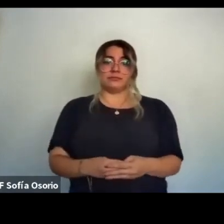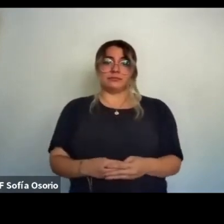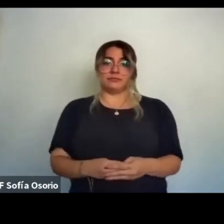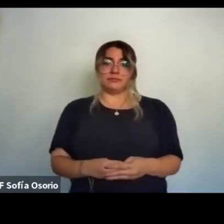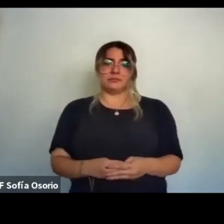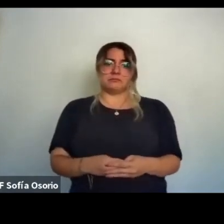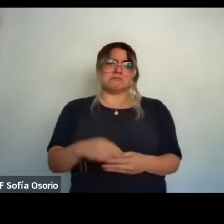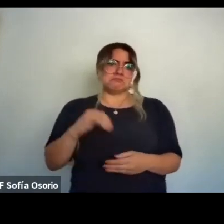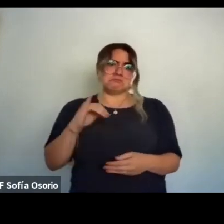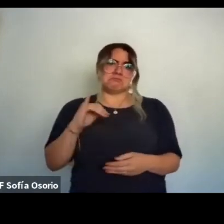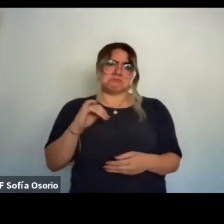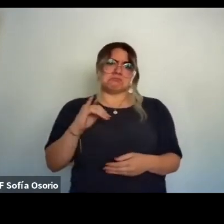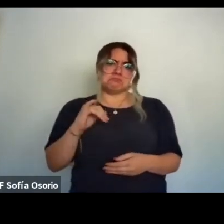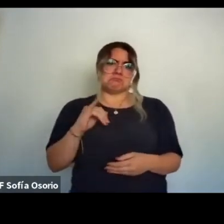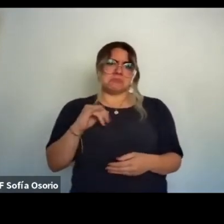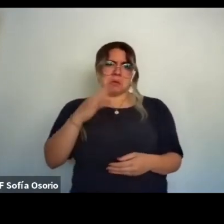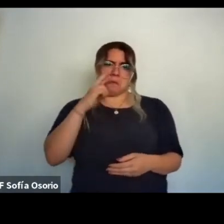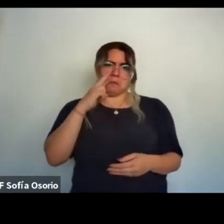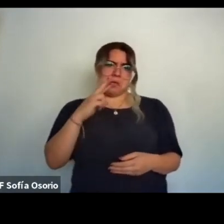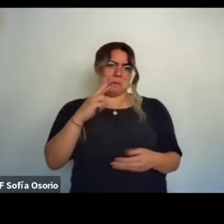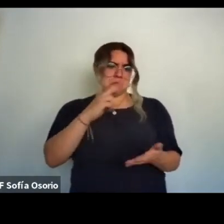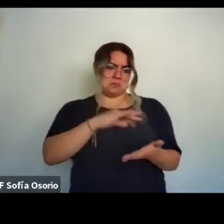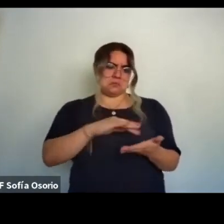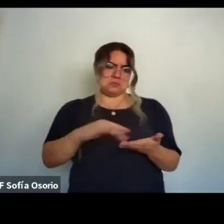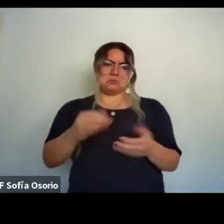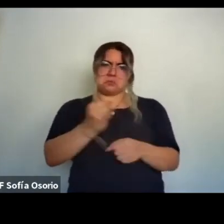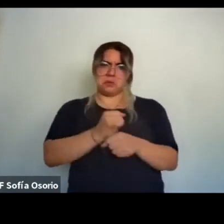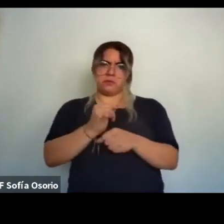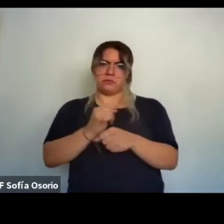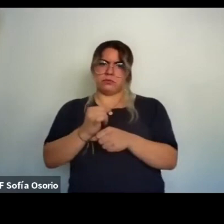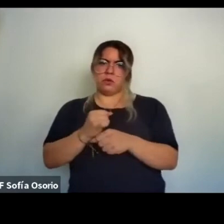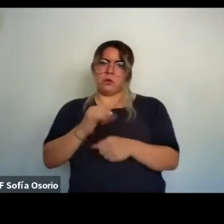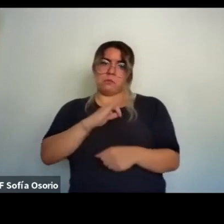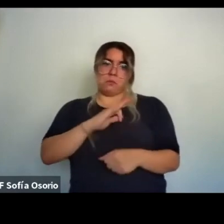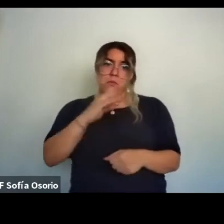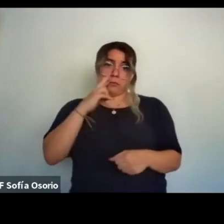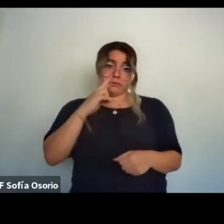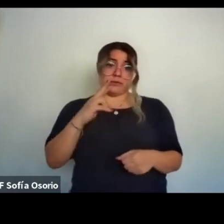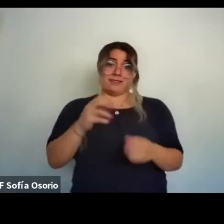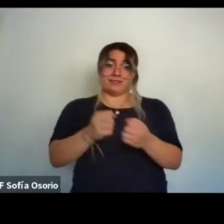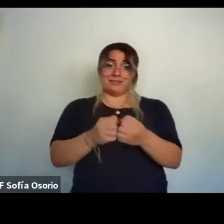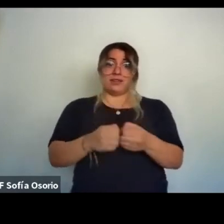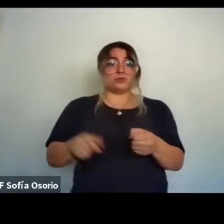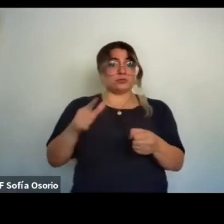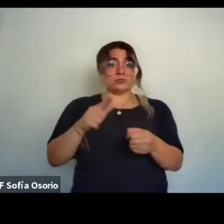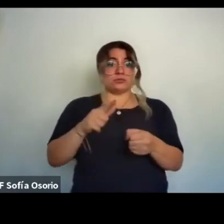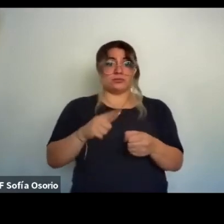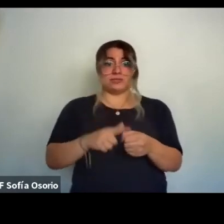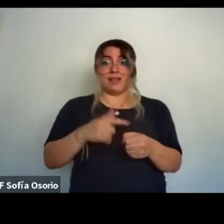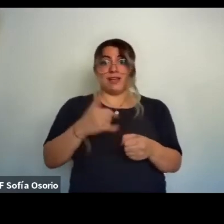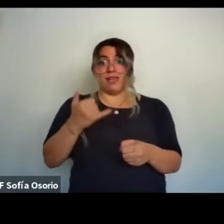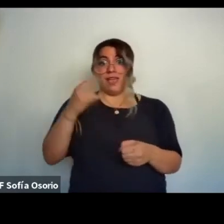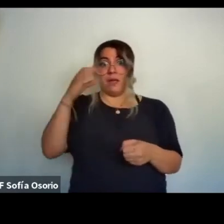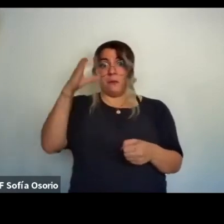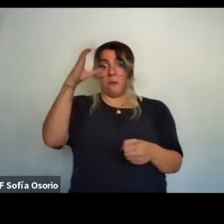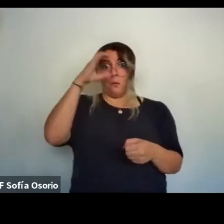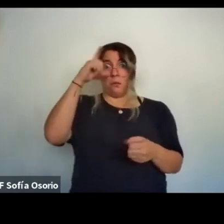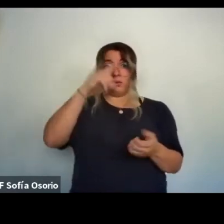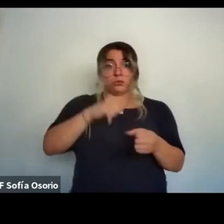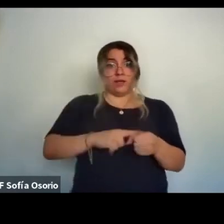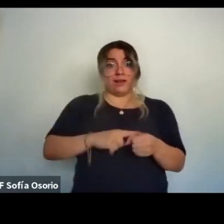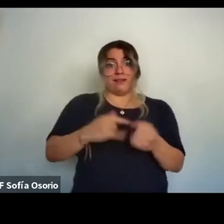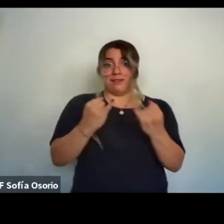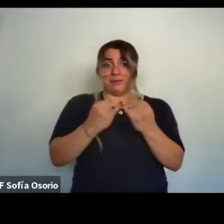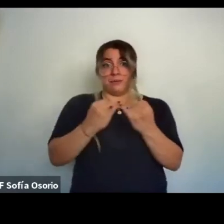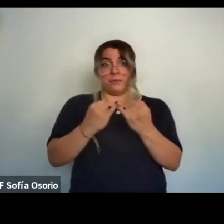en las lecturas, ¿no? Y que este entorno social y cultural va a ser el que genera barreras. Sin